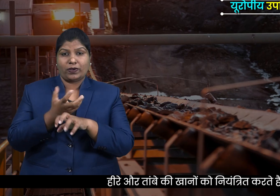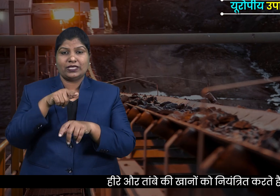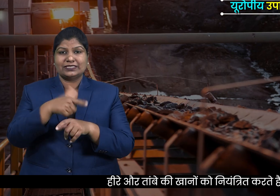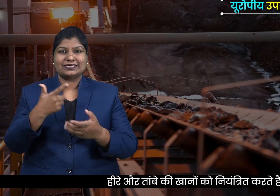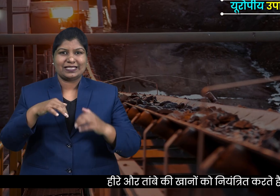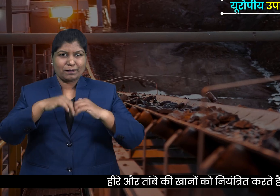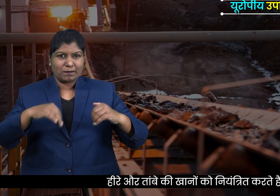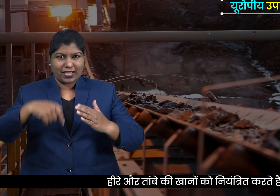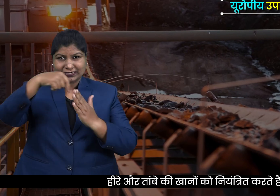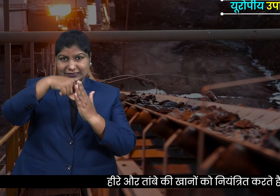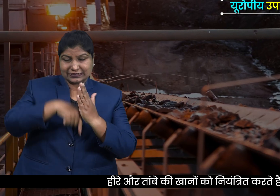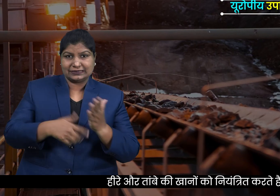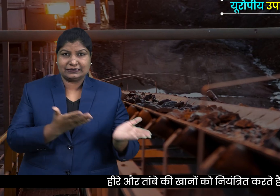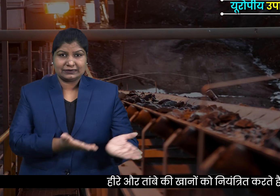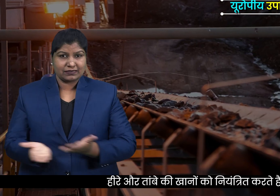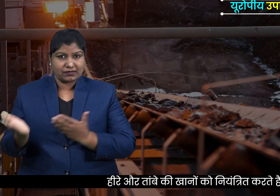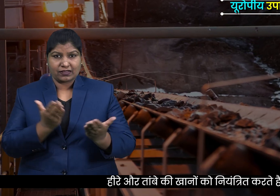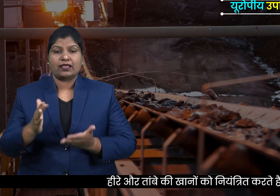करते हैं।